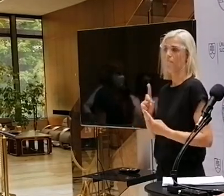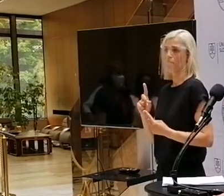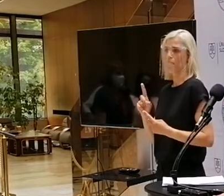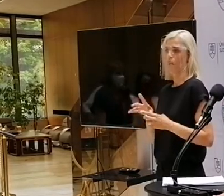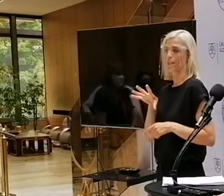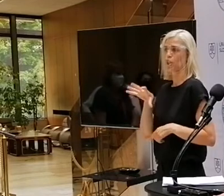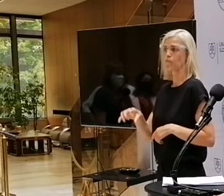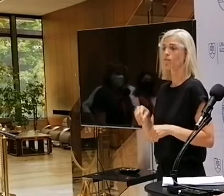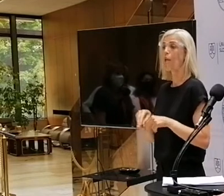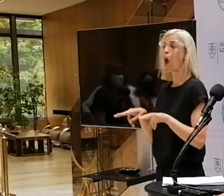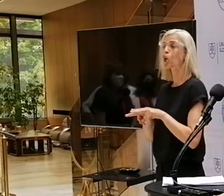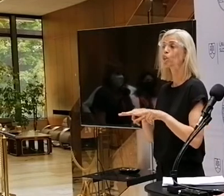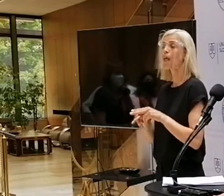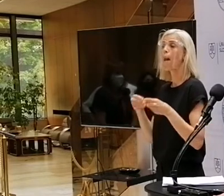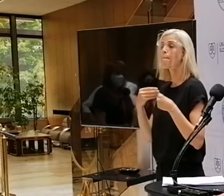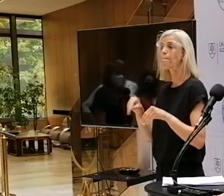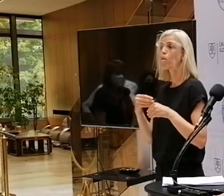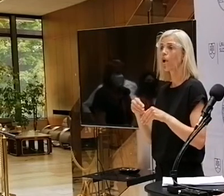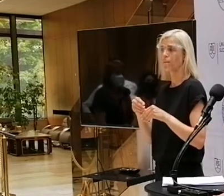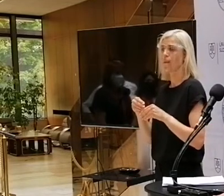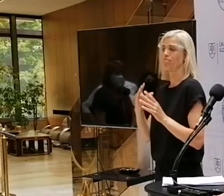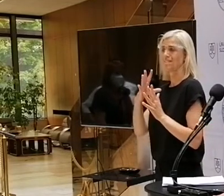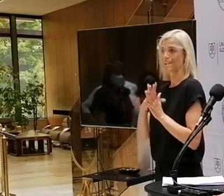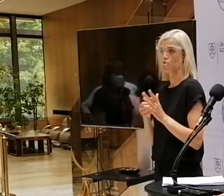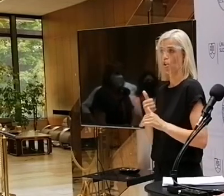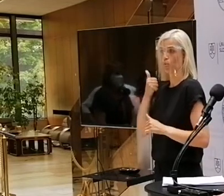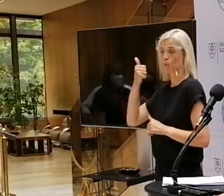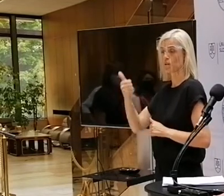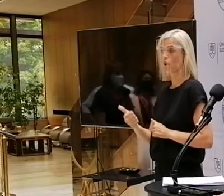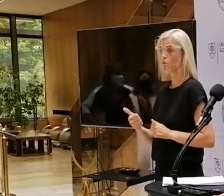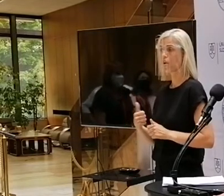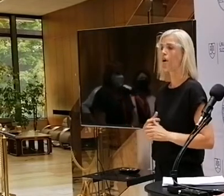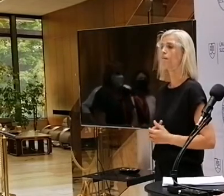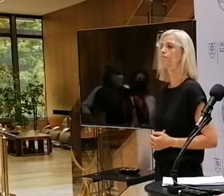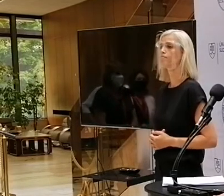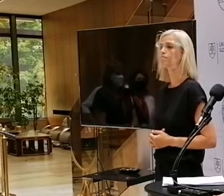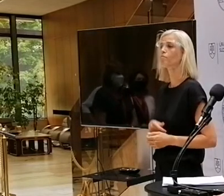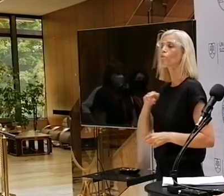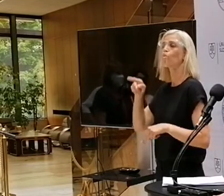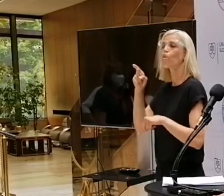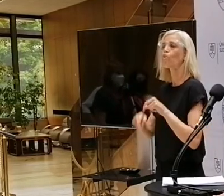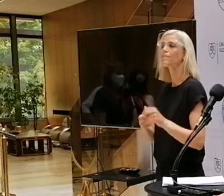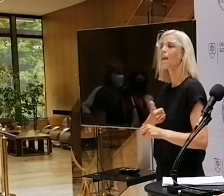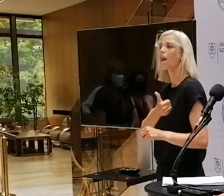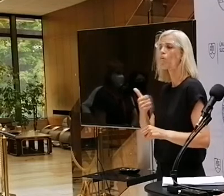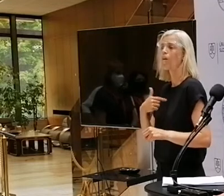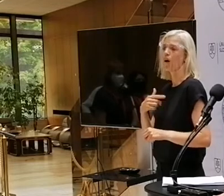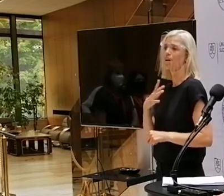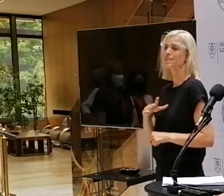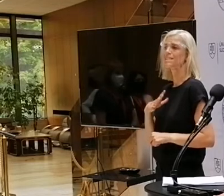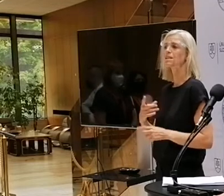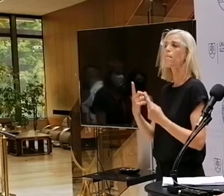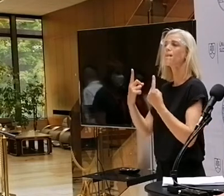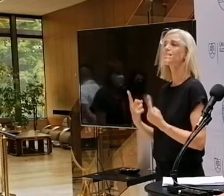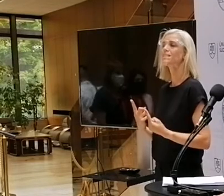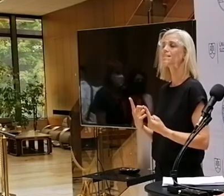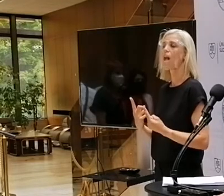poradniach začneme nabiehať začiatkom budúceho roka a do konca roka by sme chceli byť v tom stave,